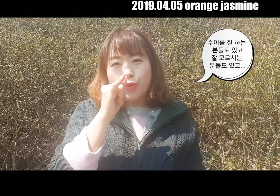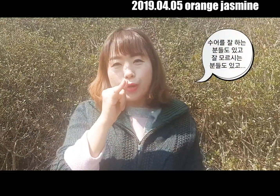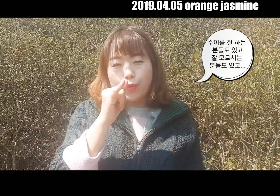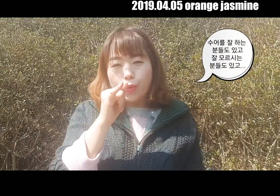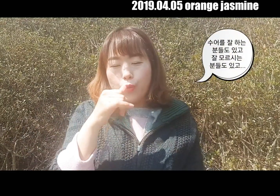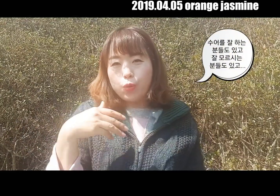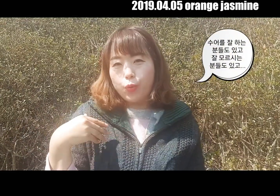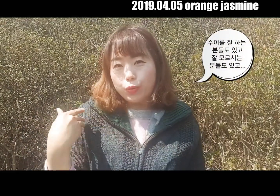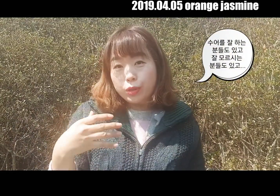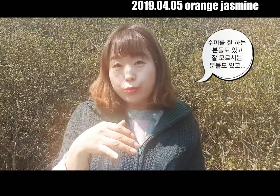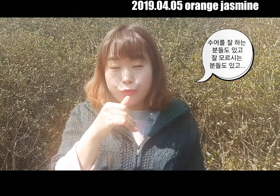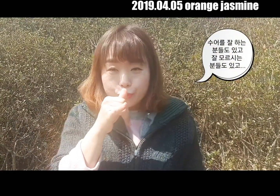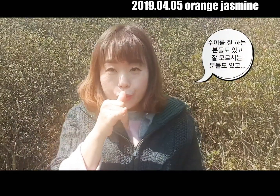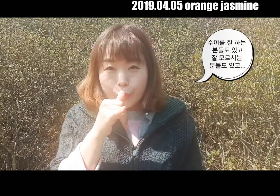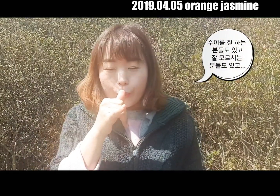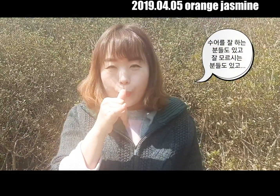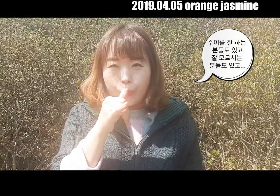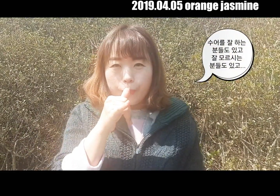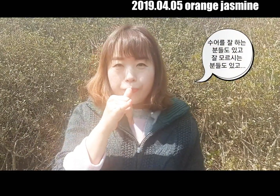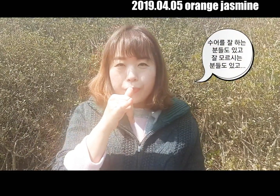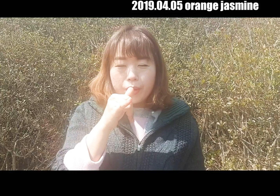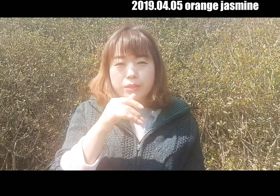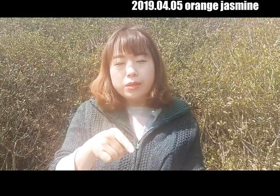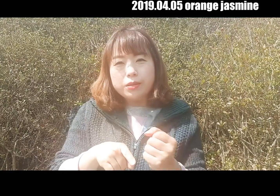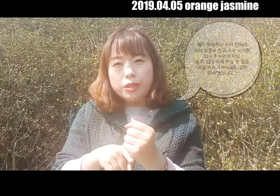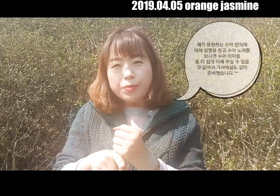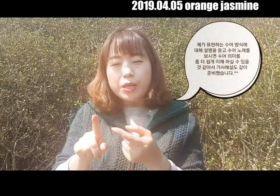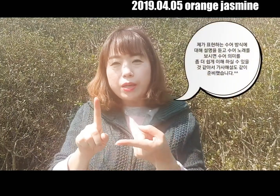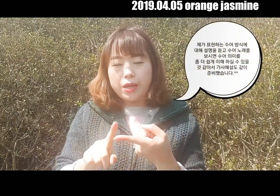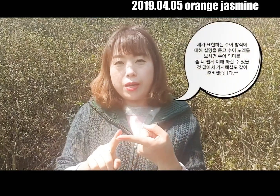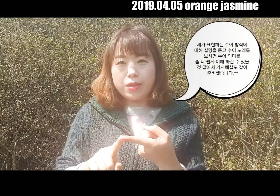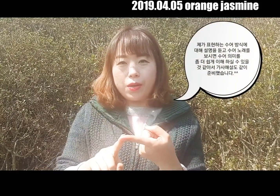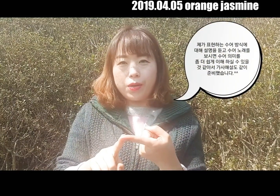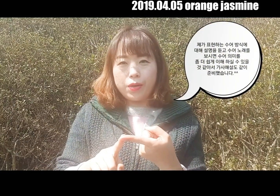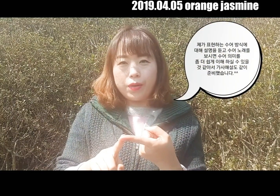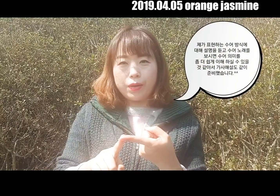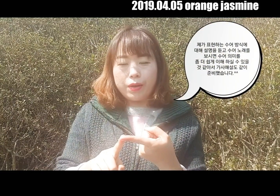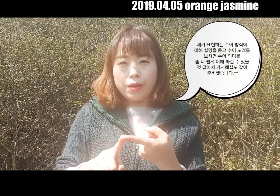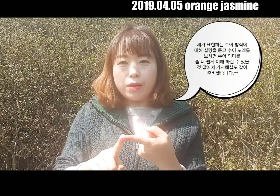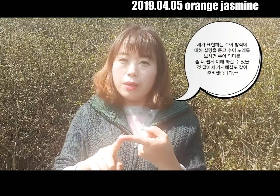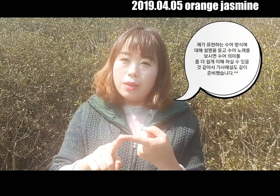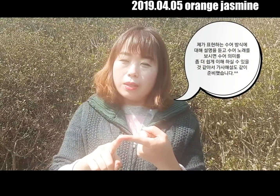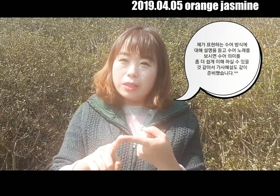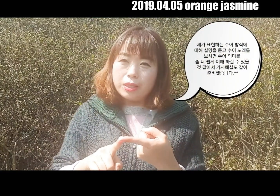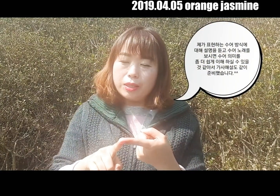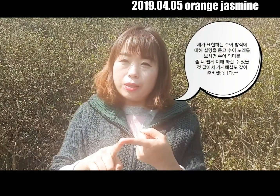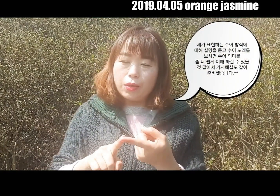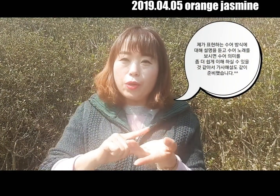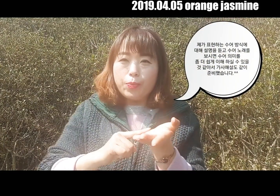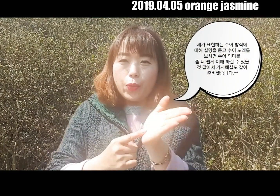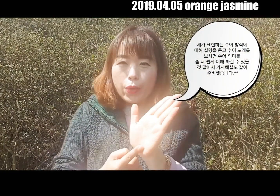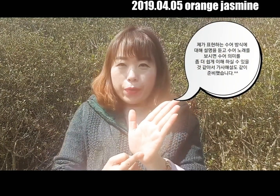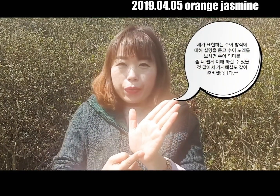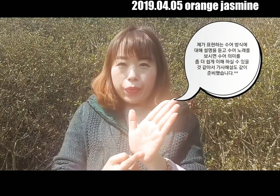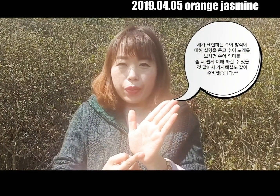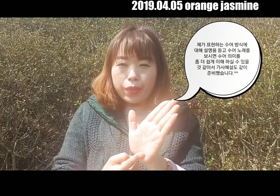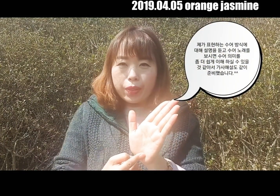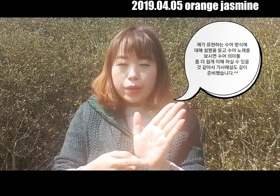분들도 있고 모르시는 분들도 있고, 그래서 의미에 대해서 그 어떤 표현,